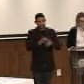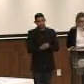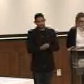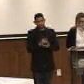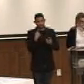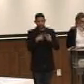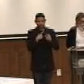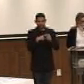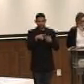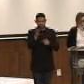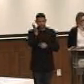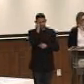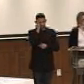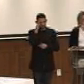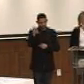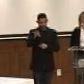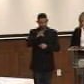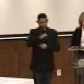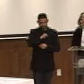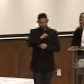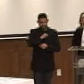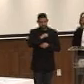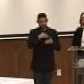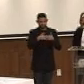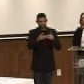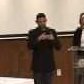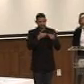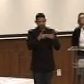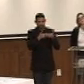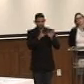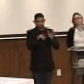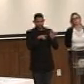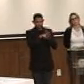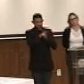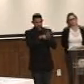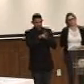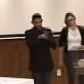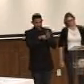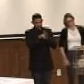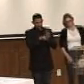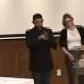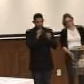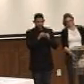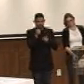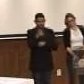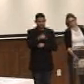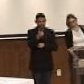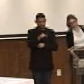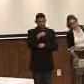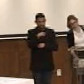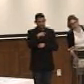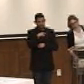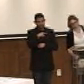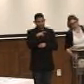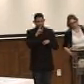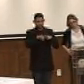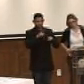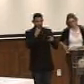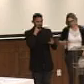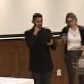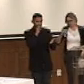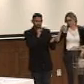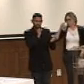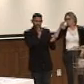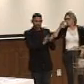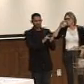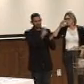Porque o senhor tomou consciência e sequer abriu uma sindicância para verificar a materialidade e